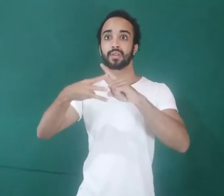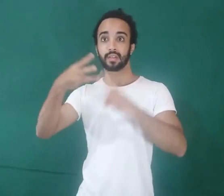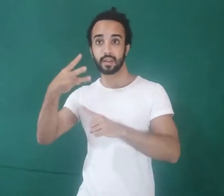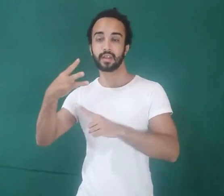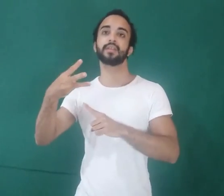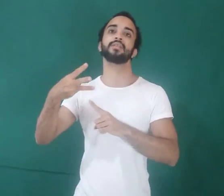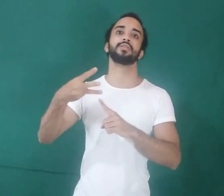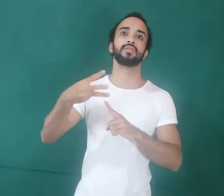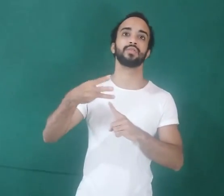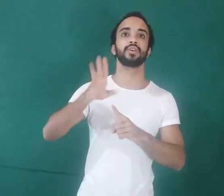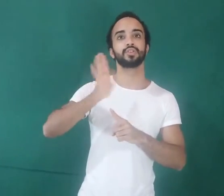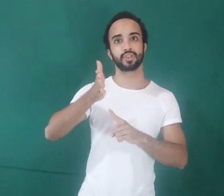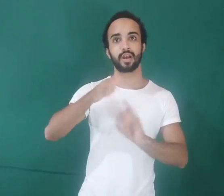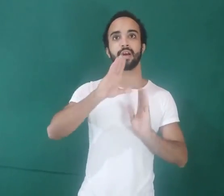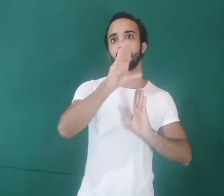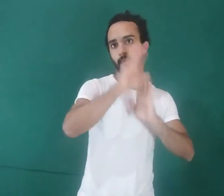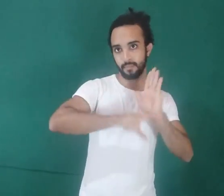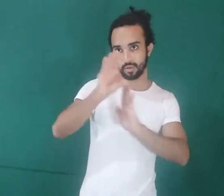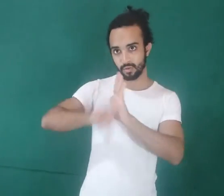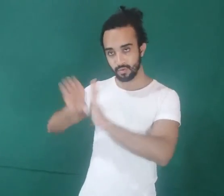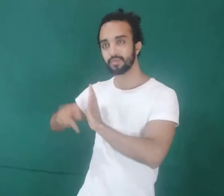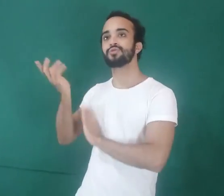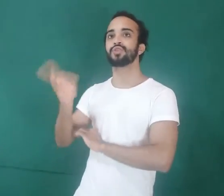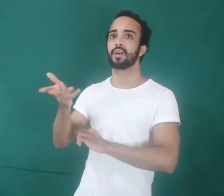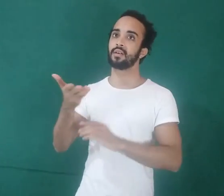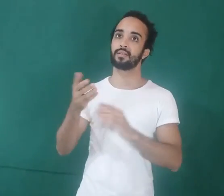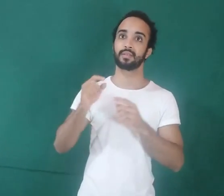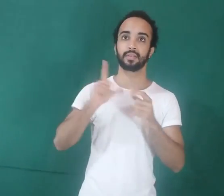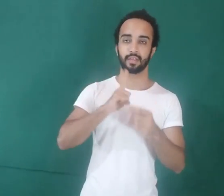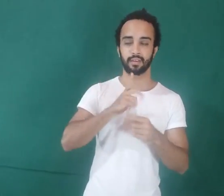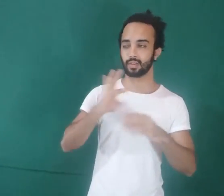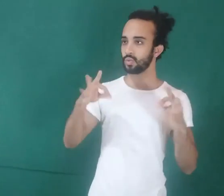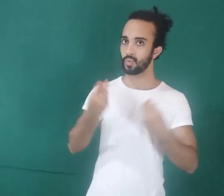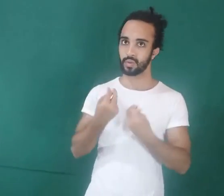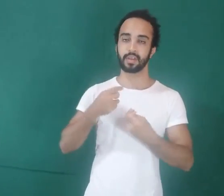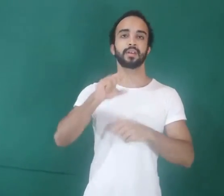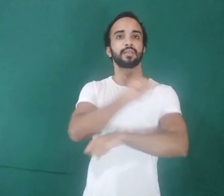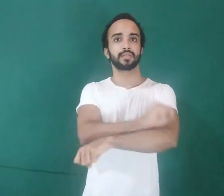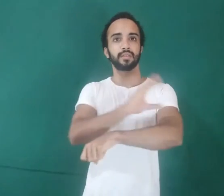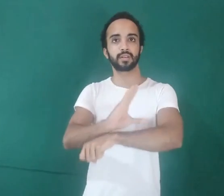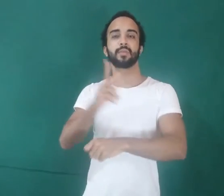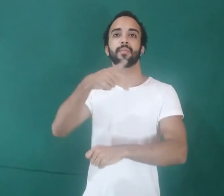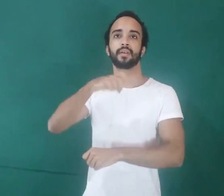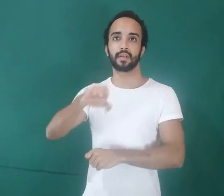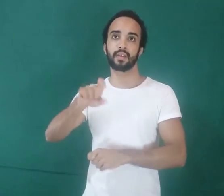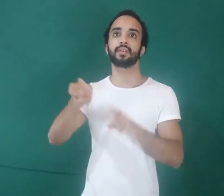estão disponíveis em todas as redes de streaming do Sesc PE. E tá tudo lá no link que tá na nossa bio no